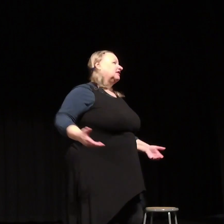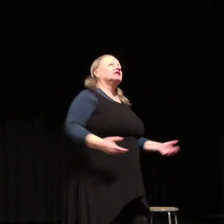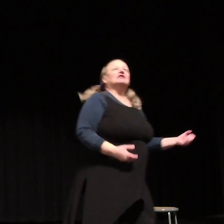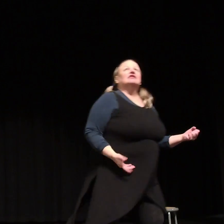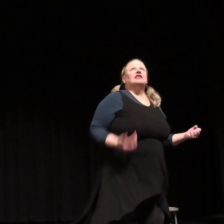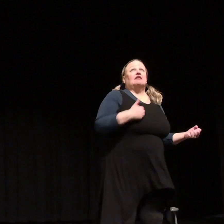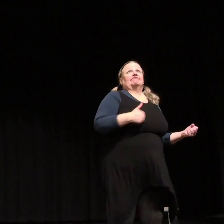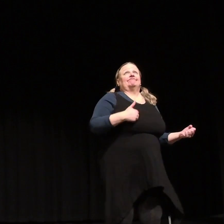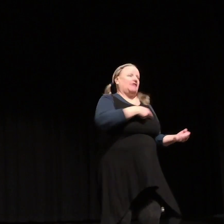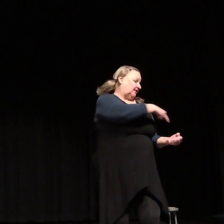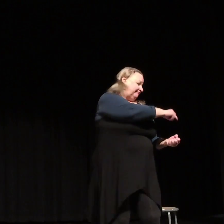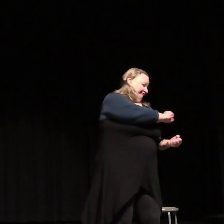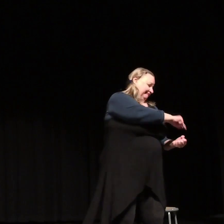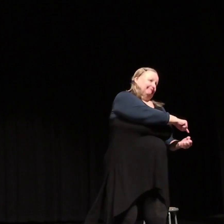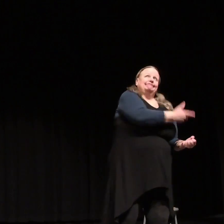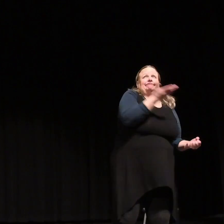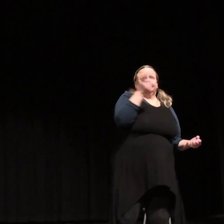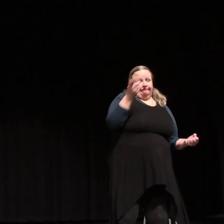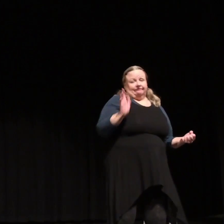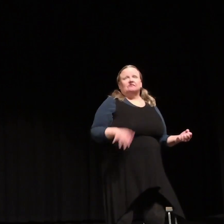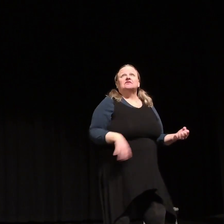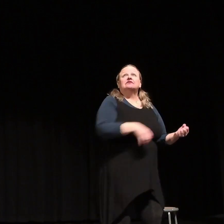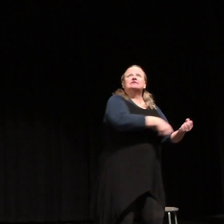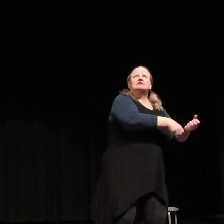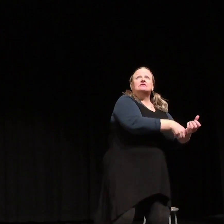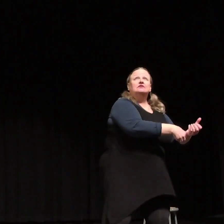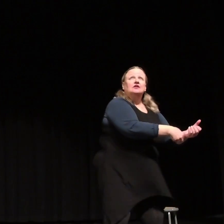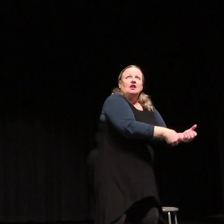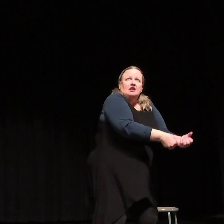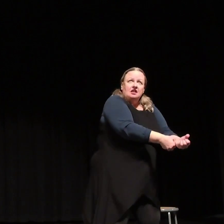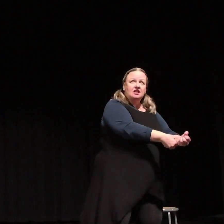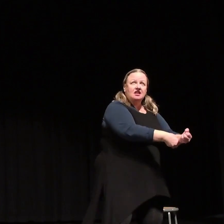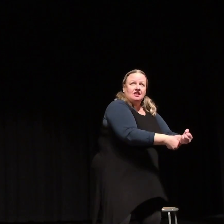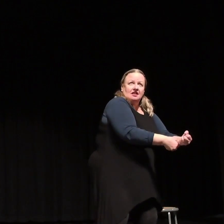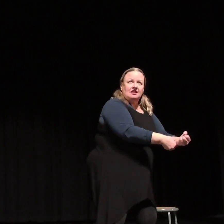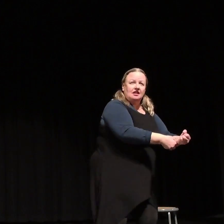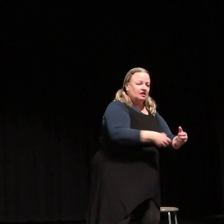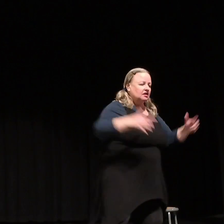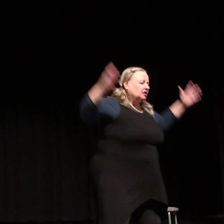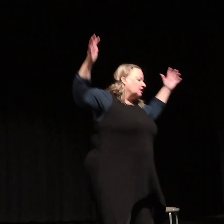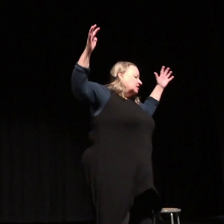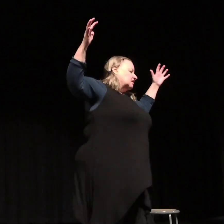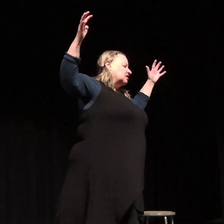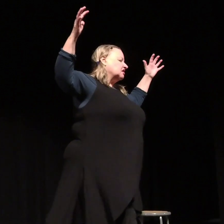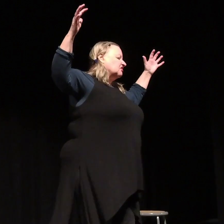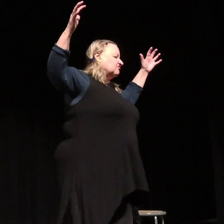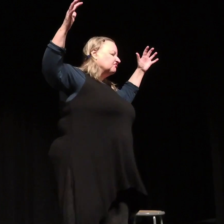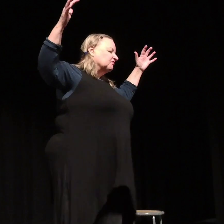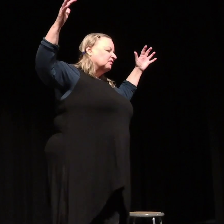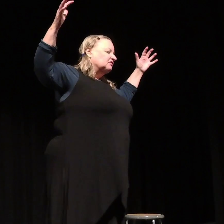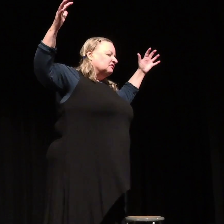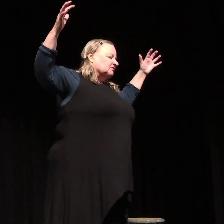m'abattre. Pas de chance, là. Je suis désolée, tu fais partie de la liste. Il faut que je t'abatte.